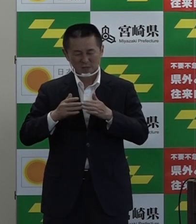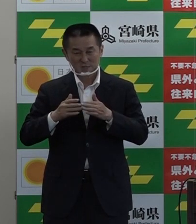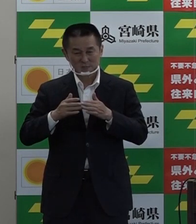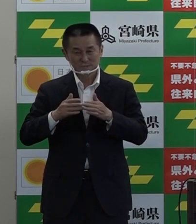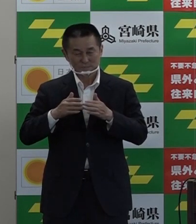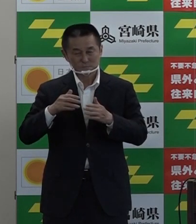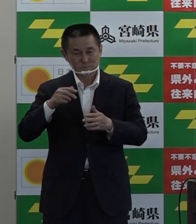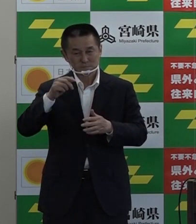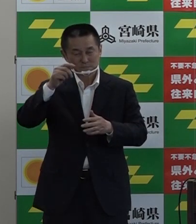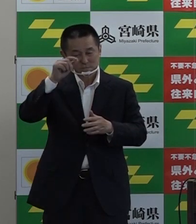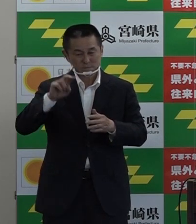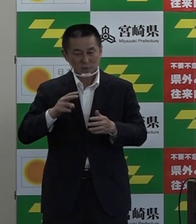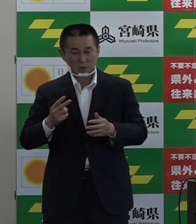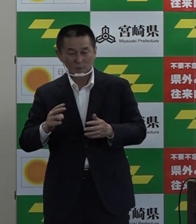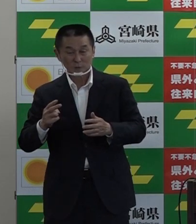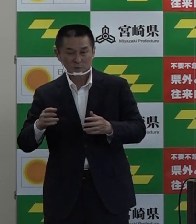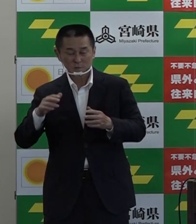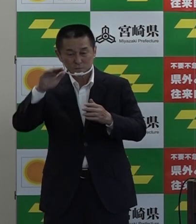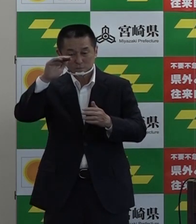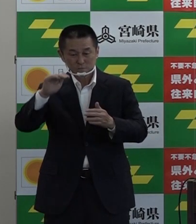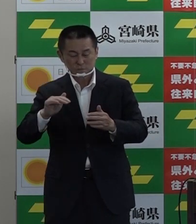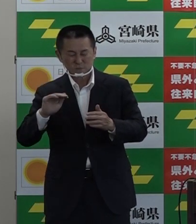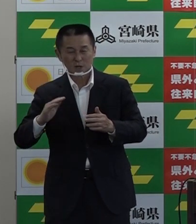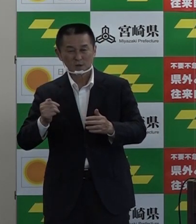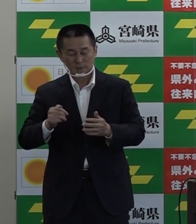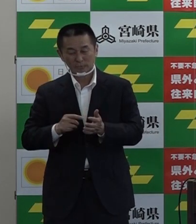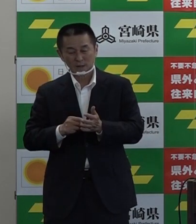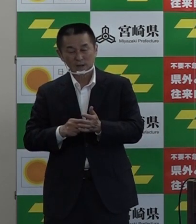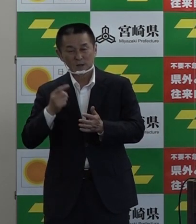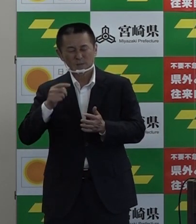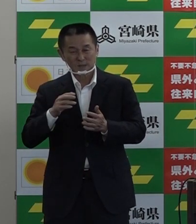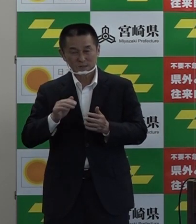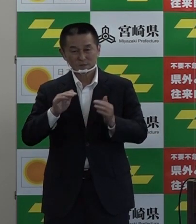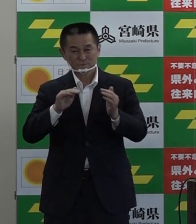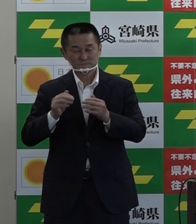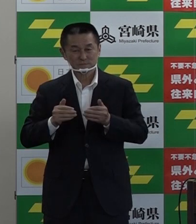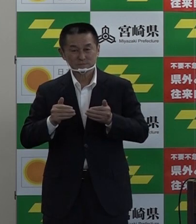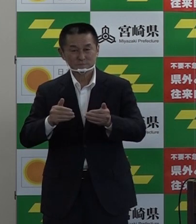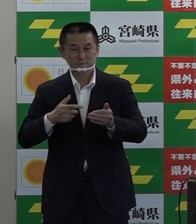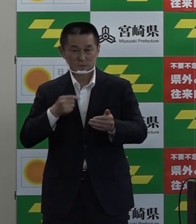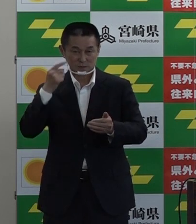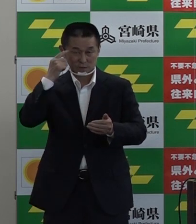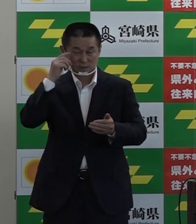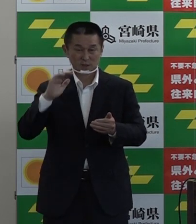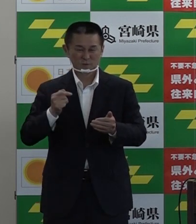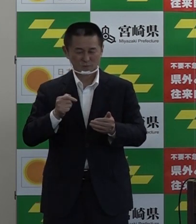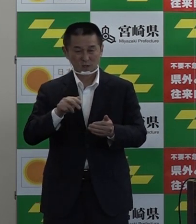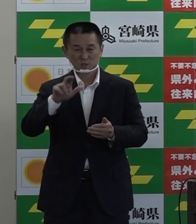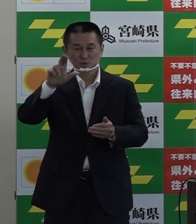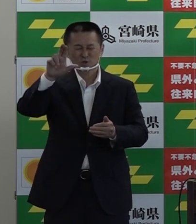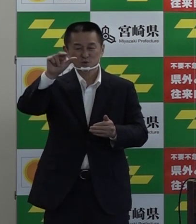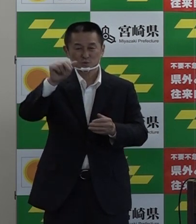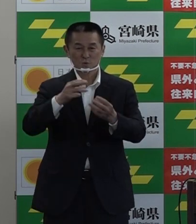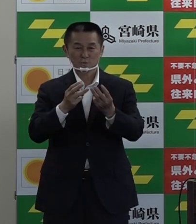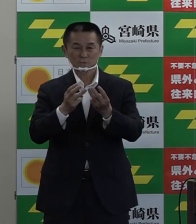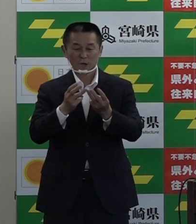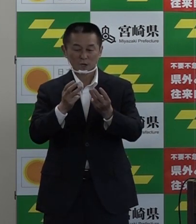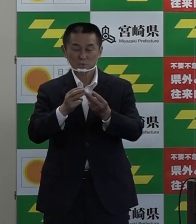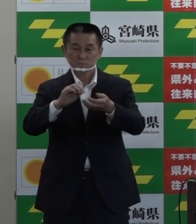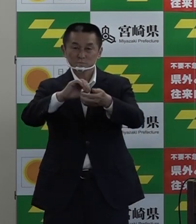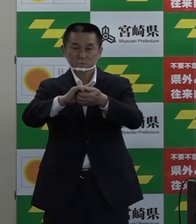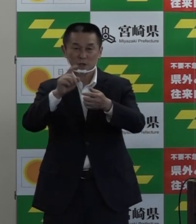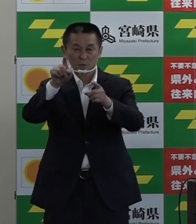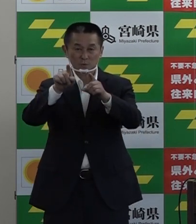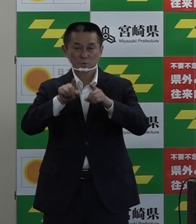では行ったわけでありますが、もう少し早めにこうやりたかったところが、やっぱり25なり数字を設定すること